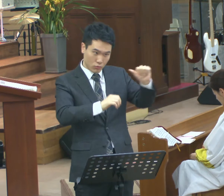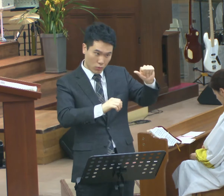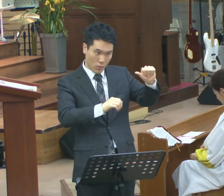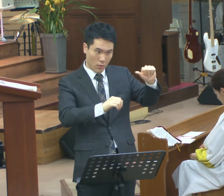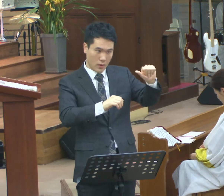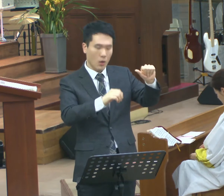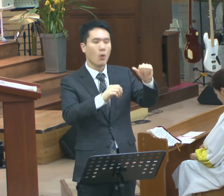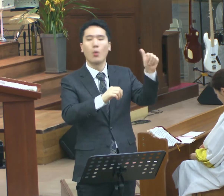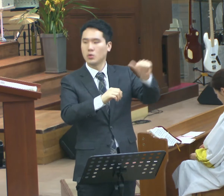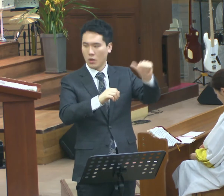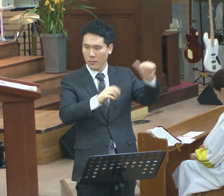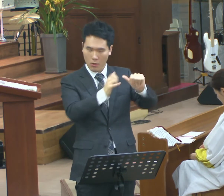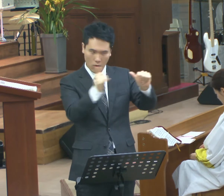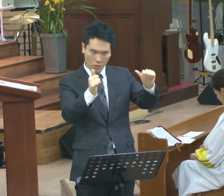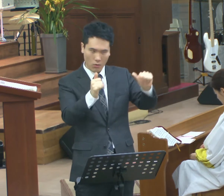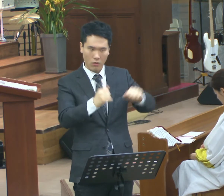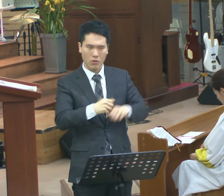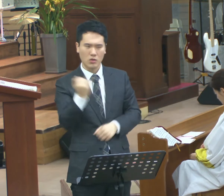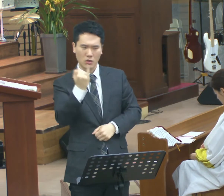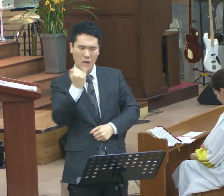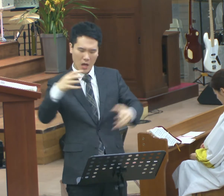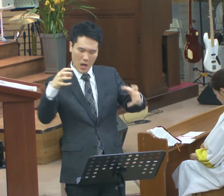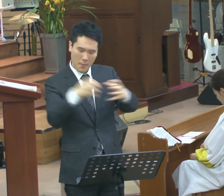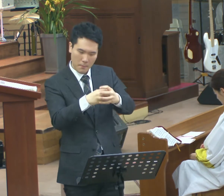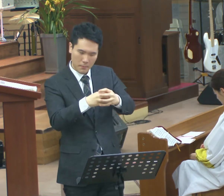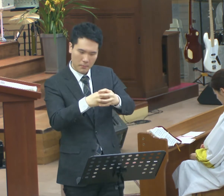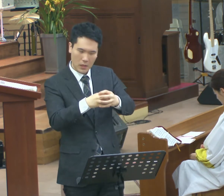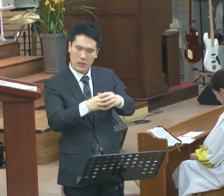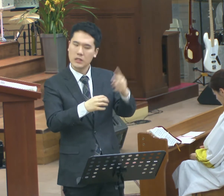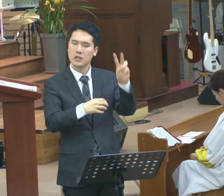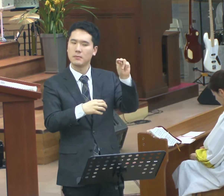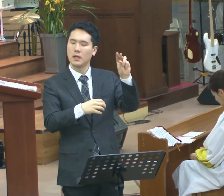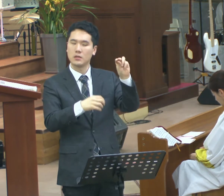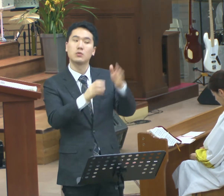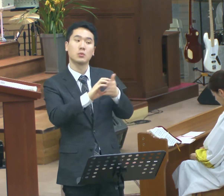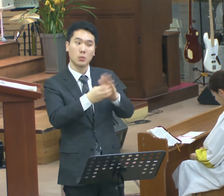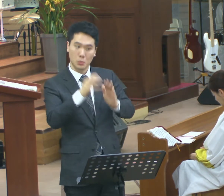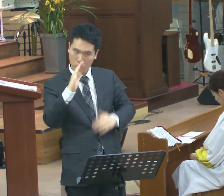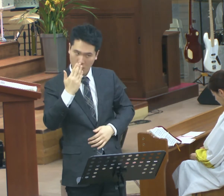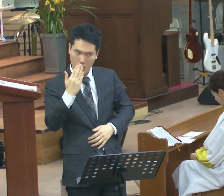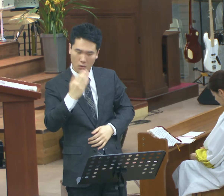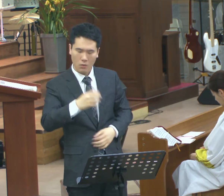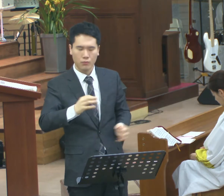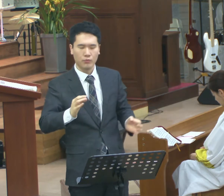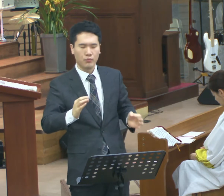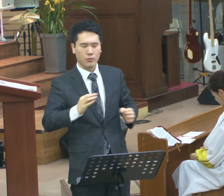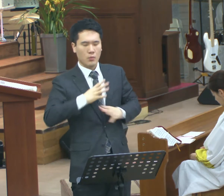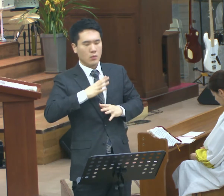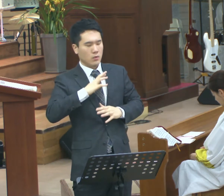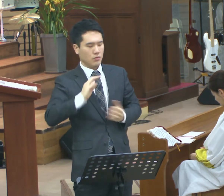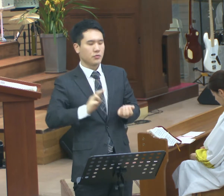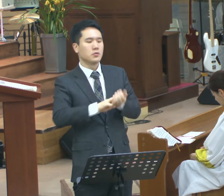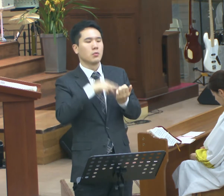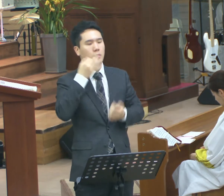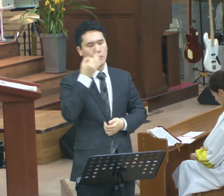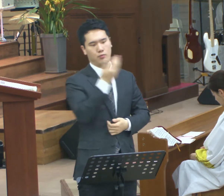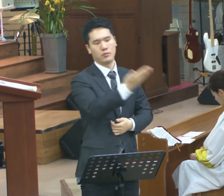하면 약 2만 명 되는 사람들이 놀라운 기적의 식사를 하게 되었던 것이죠.